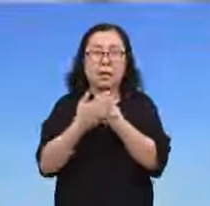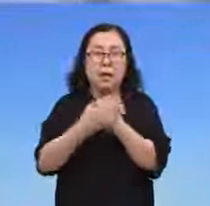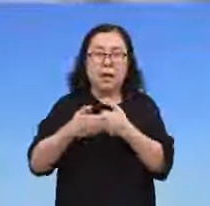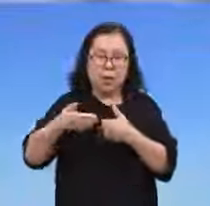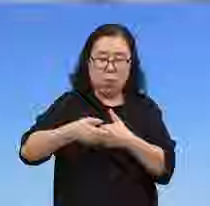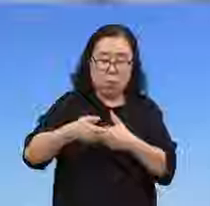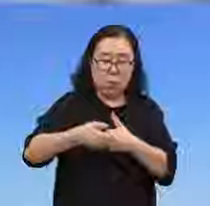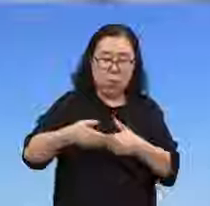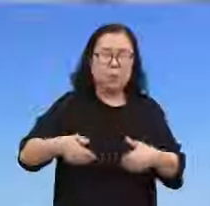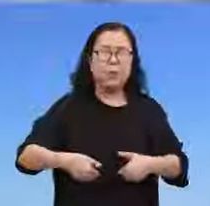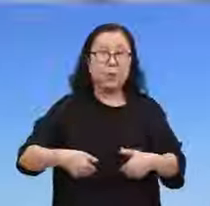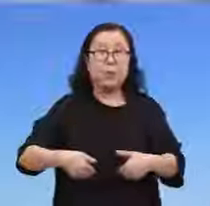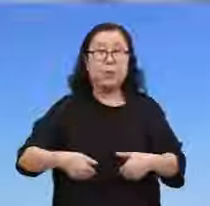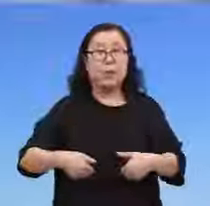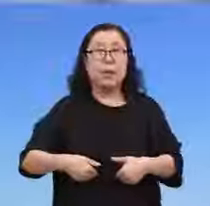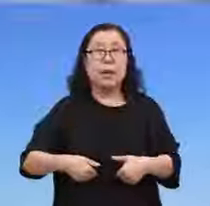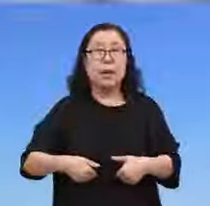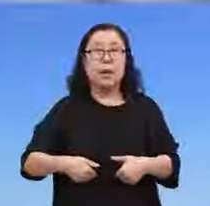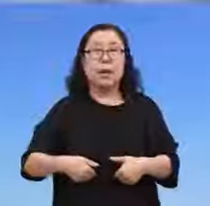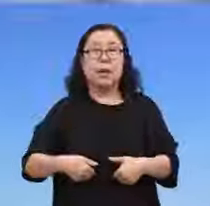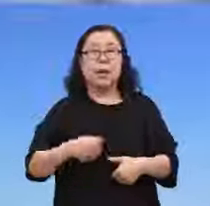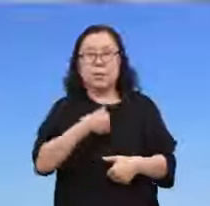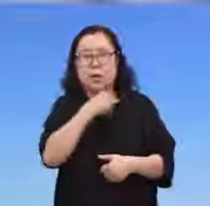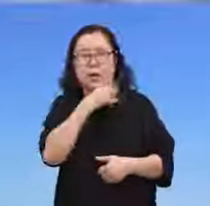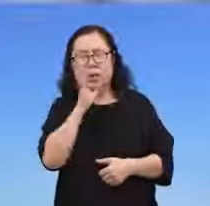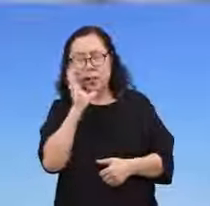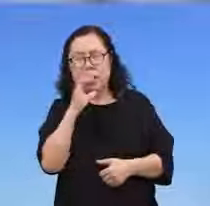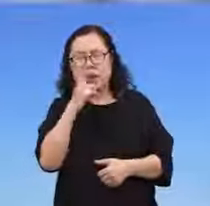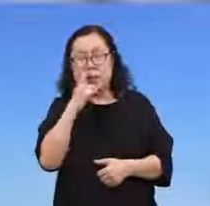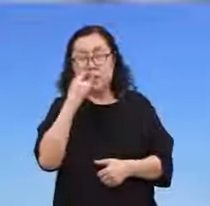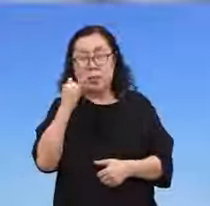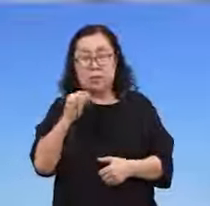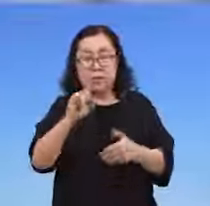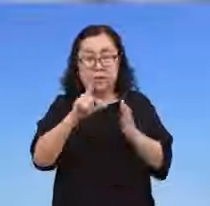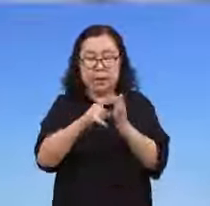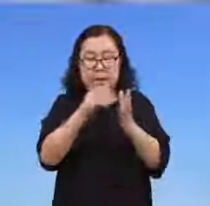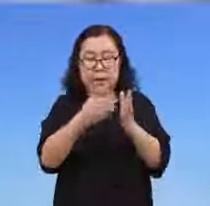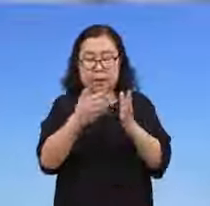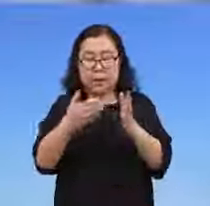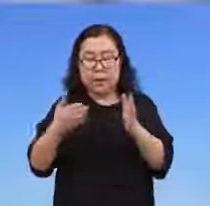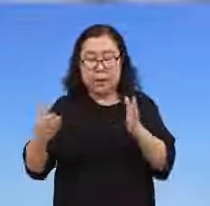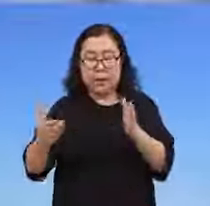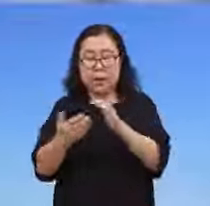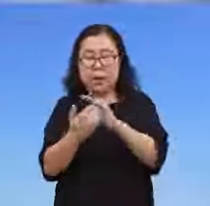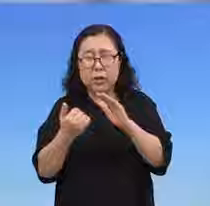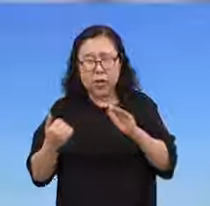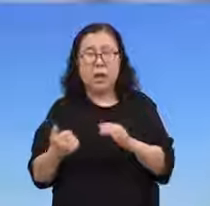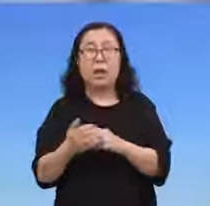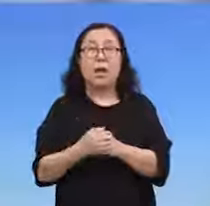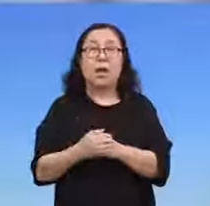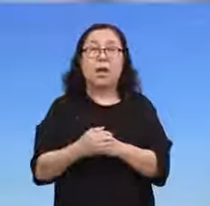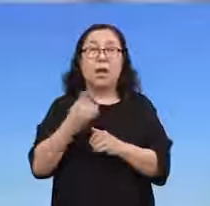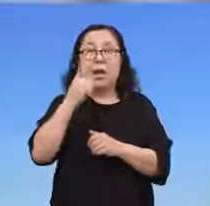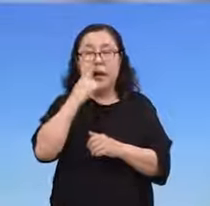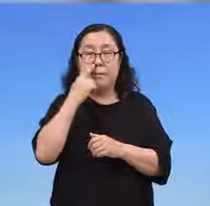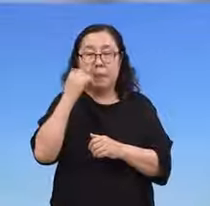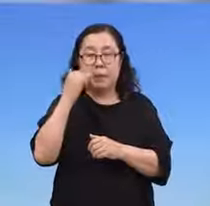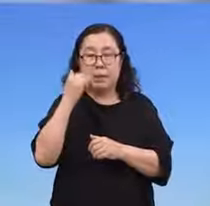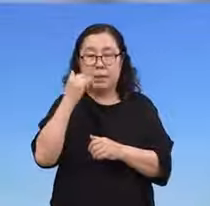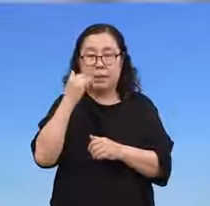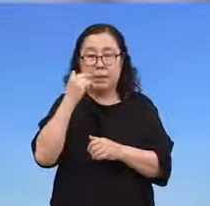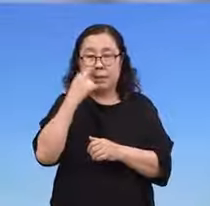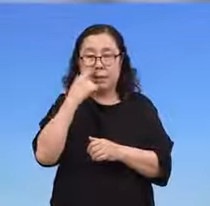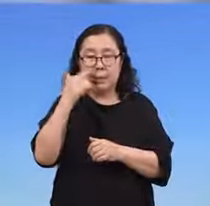은혜의 공급이 필요합니다. 연로하신 부모님, 세월이 더 흘러가기 전에 아버지 하나님, 은혜의